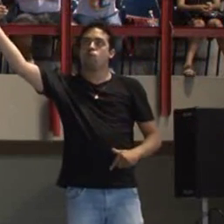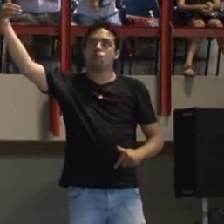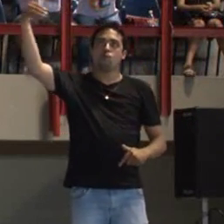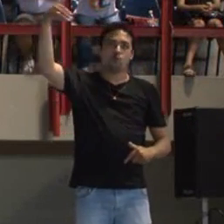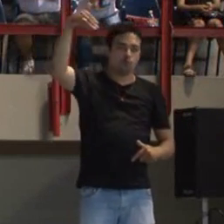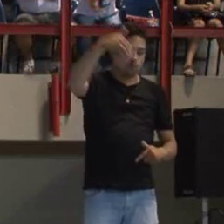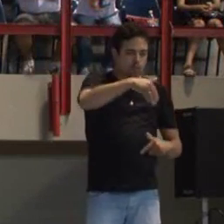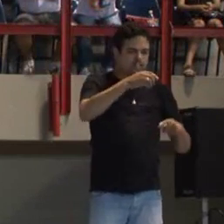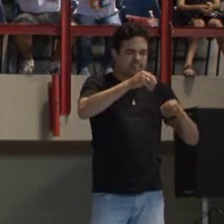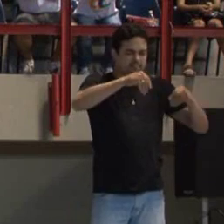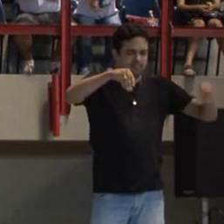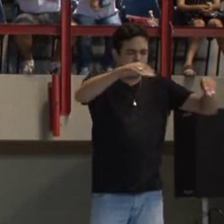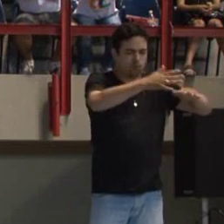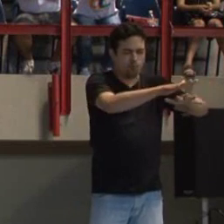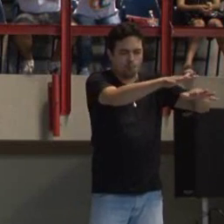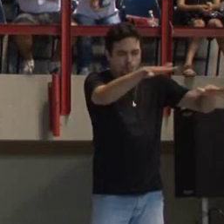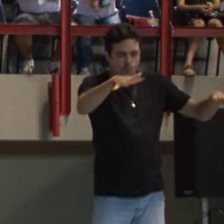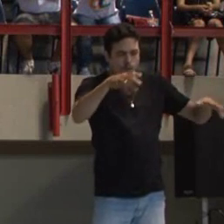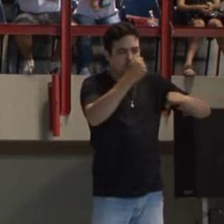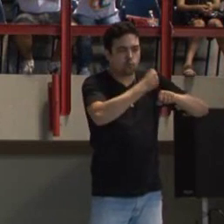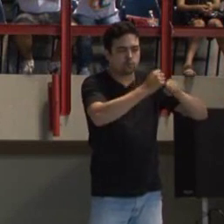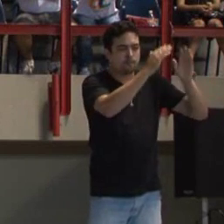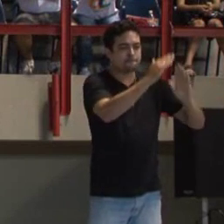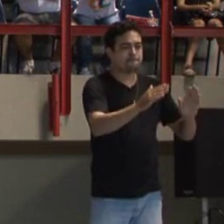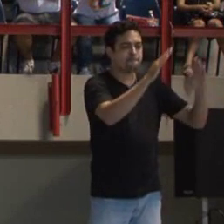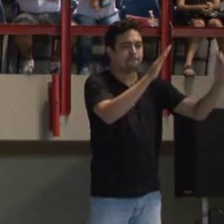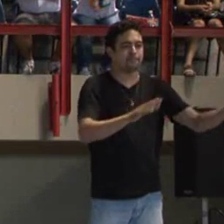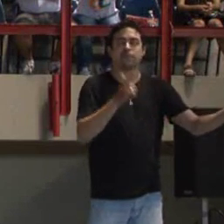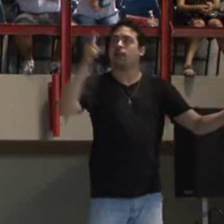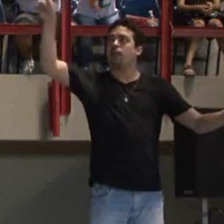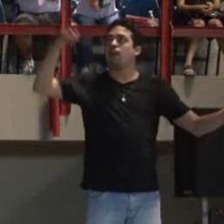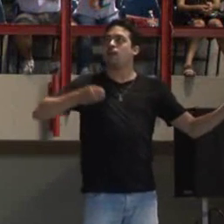para o meio do deserto para fazer pirâmides? Ele não tem que fazer da vida não,